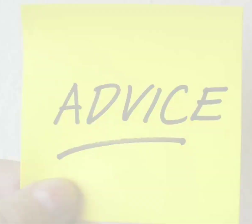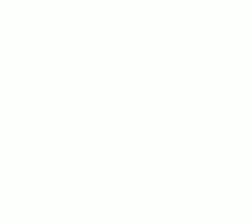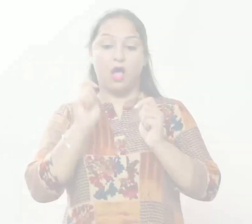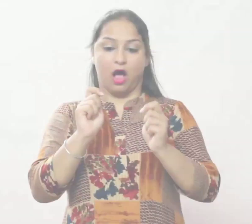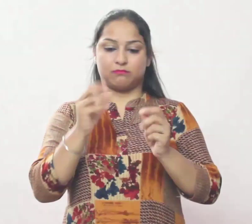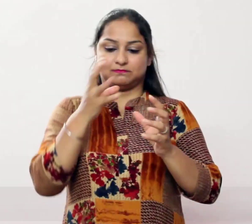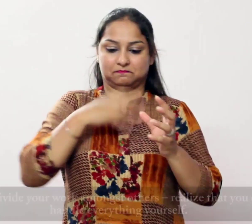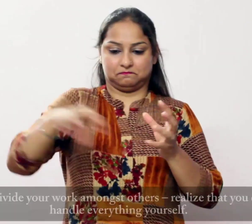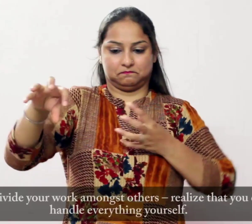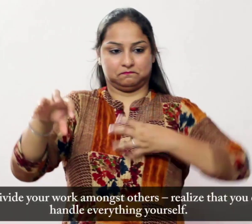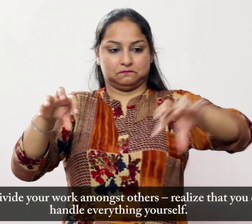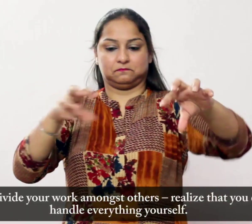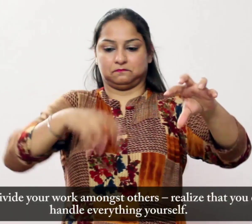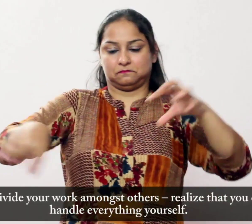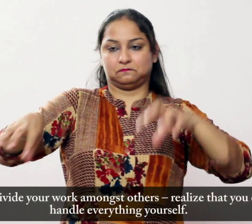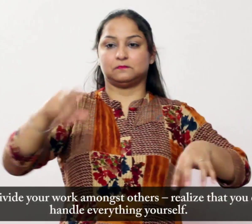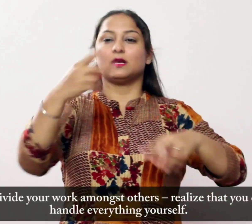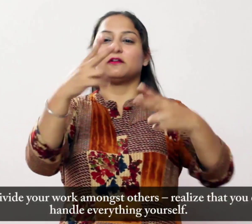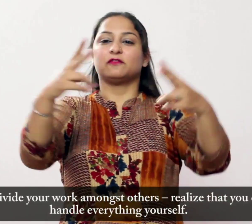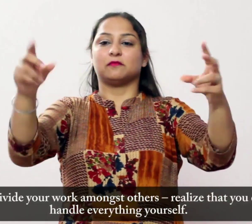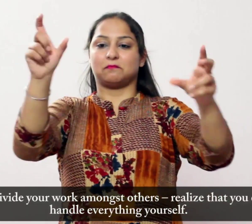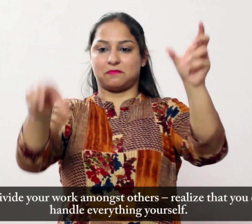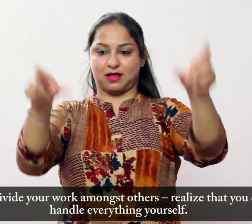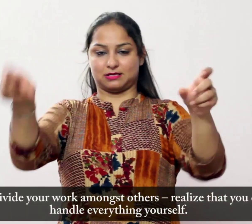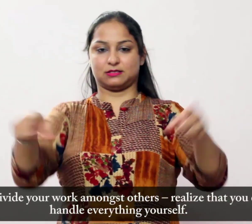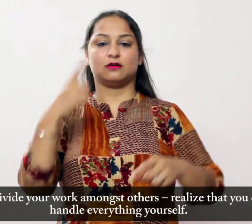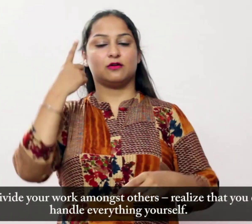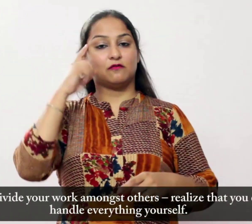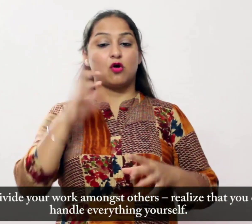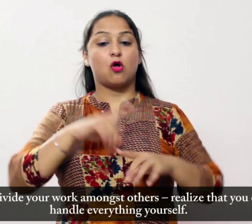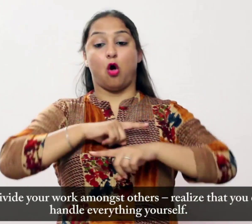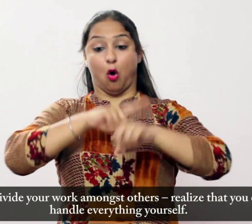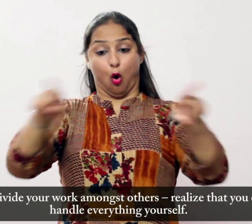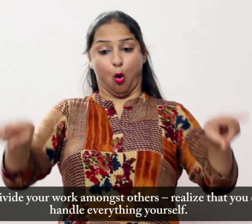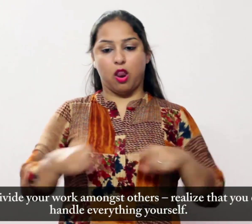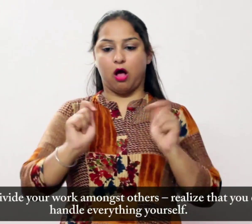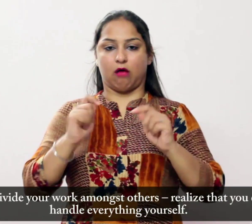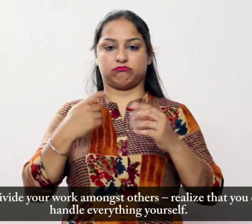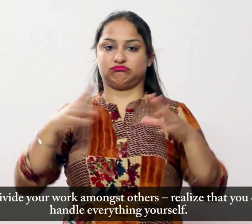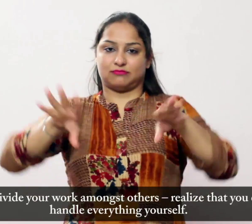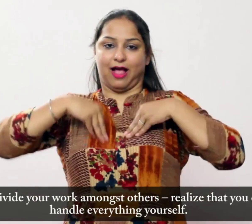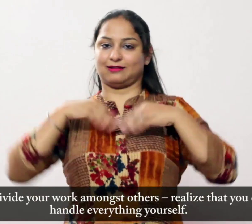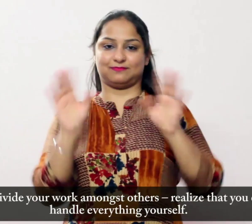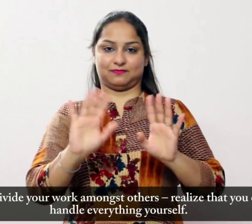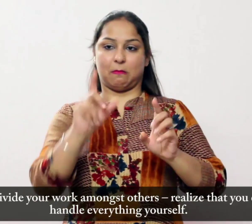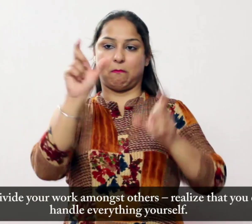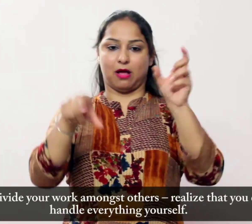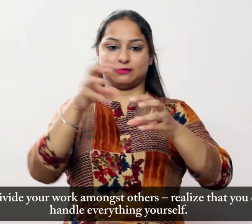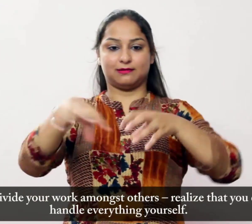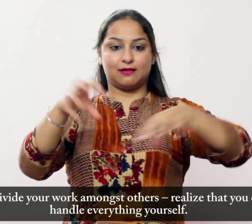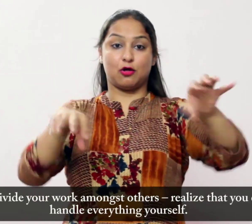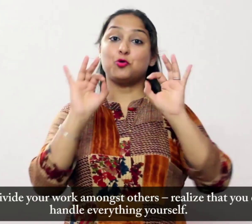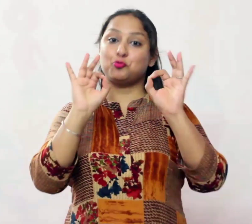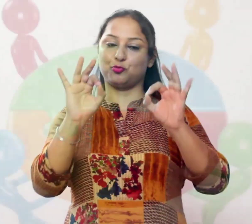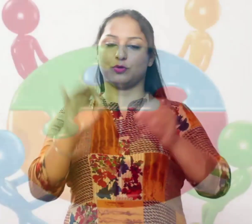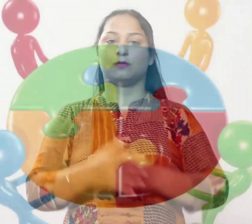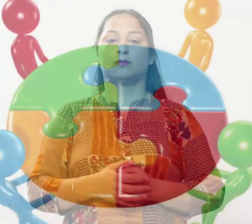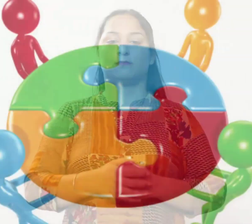चरण 2, दूसरों के बीच अपने काम को प्रभाजित करें। यह महसूस करें कि आप स्वयं सब कुछ